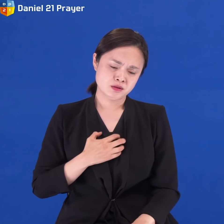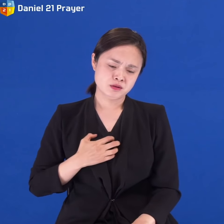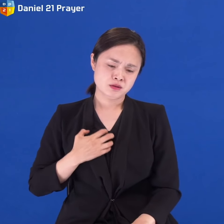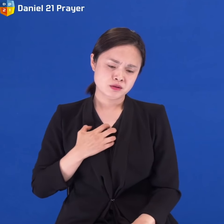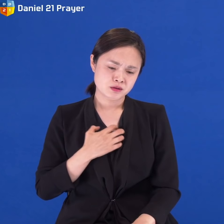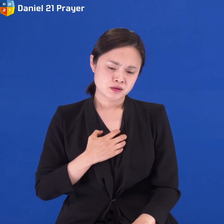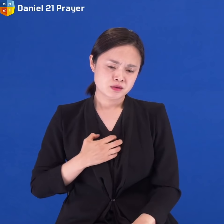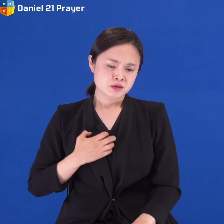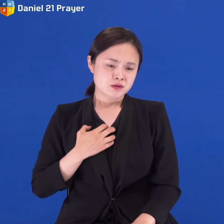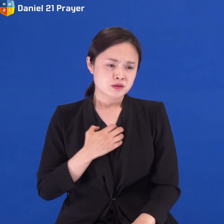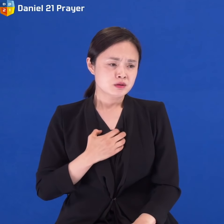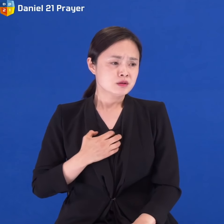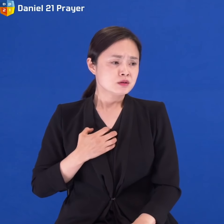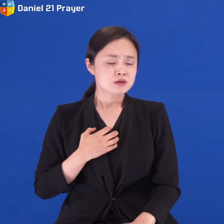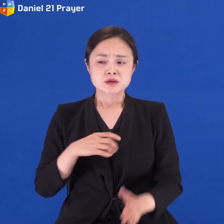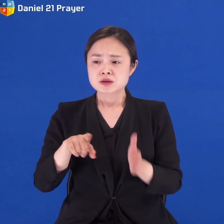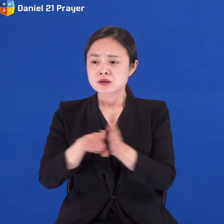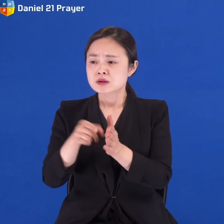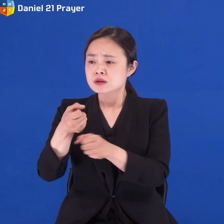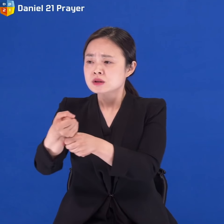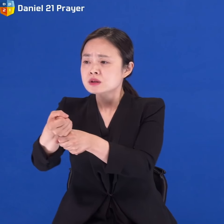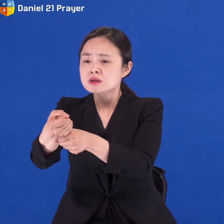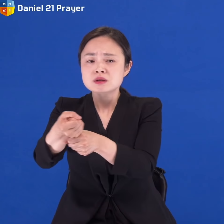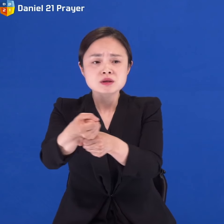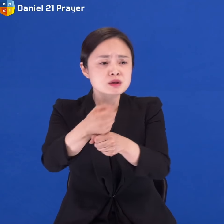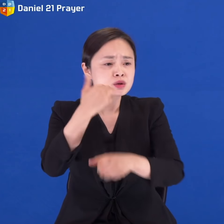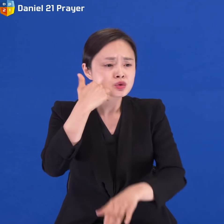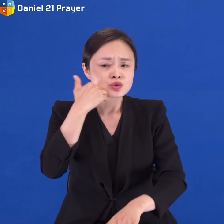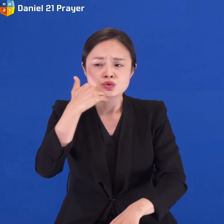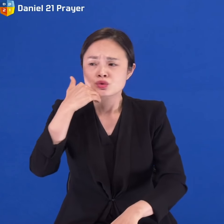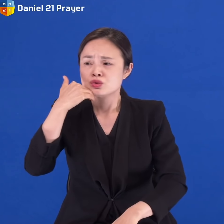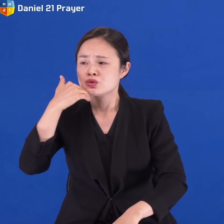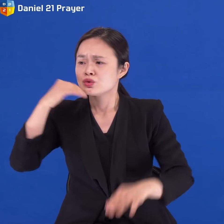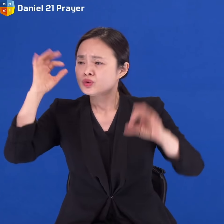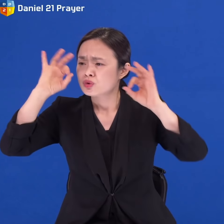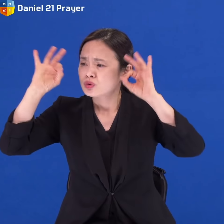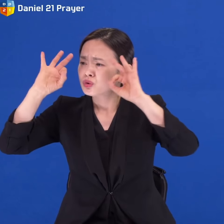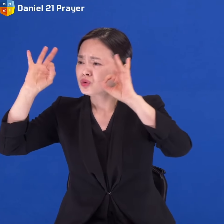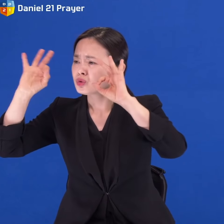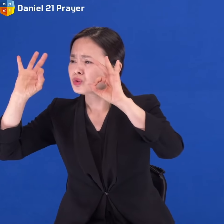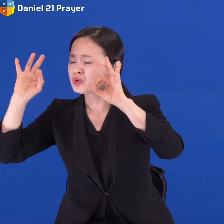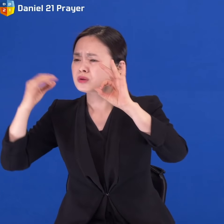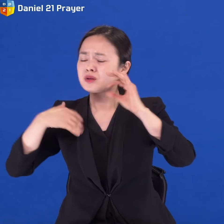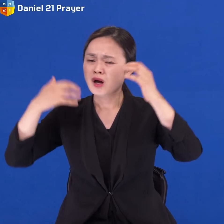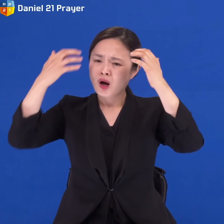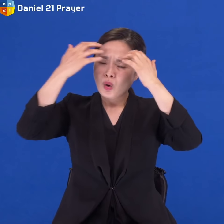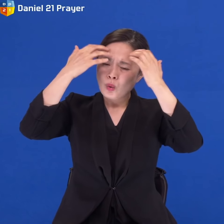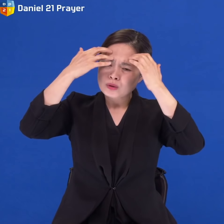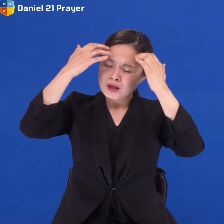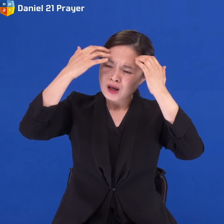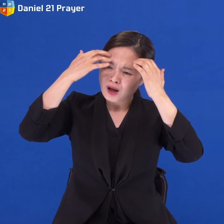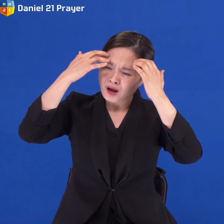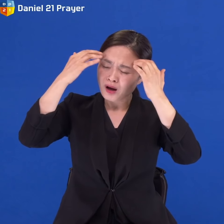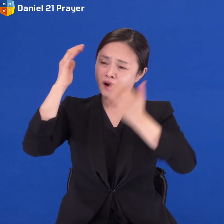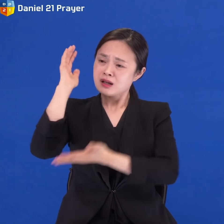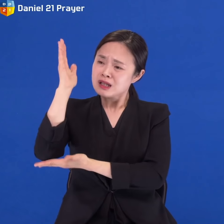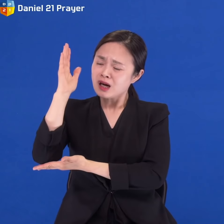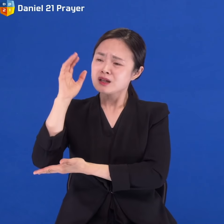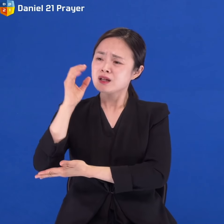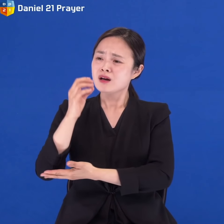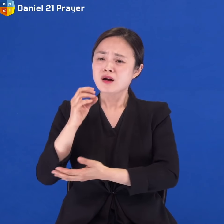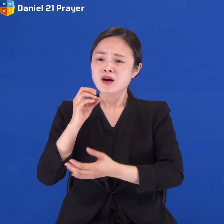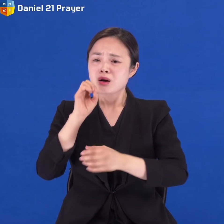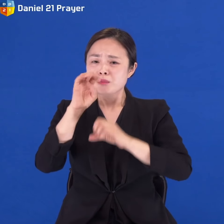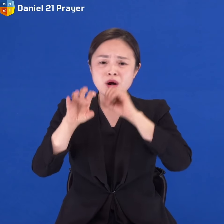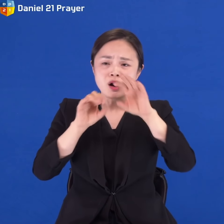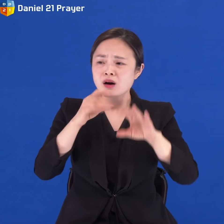할 사람을 찾았고, 제 비밀한 얘기를 어디 풀 수가 없을까 사람을 찾았지만 저의